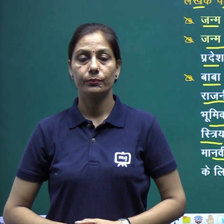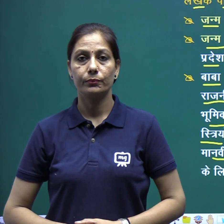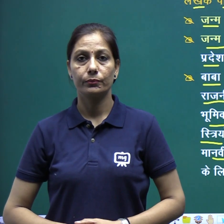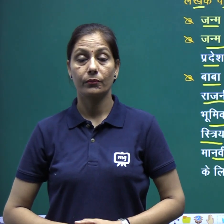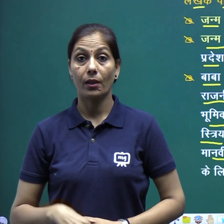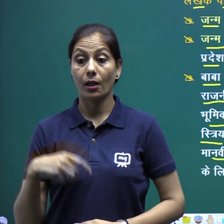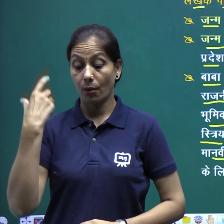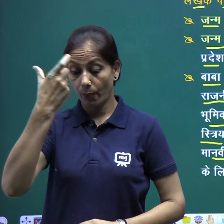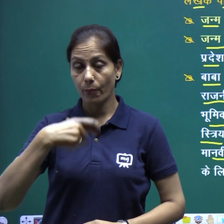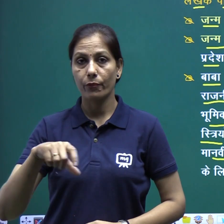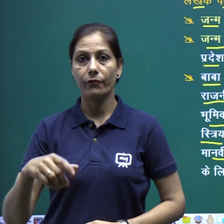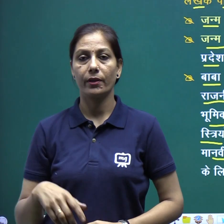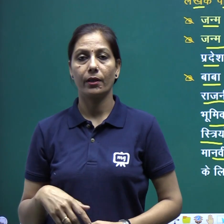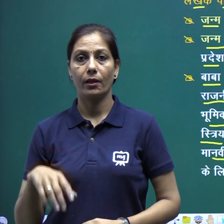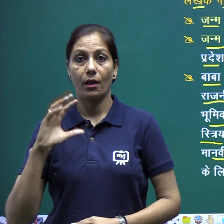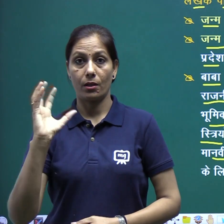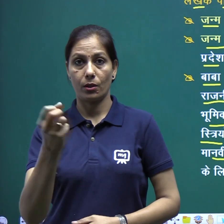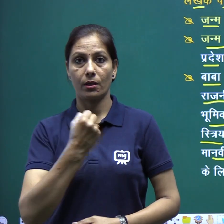मानवीय अधिकार